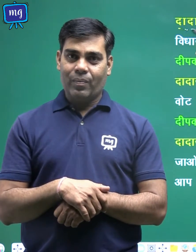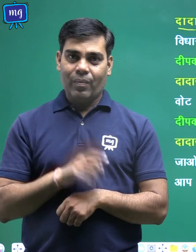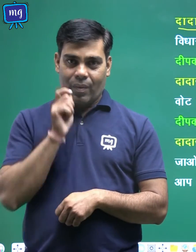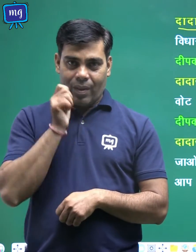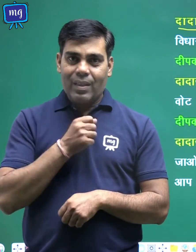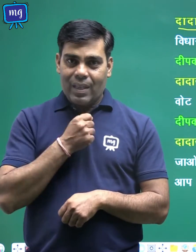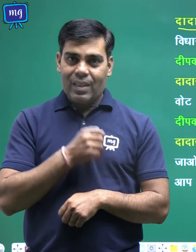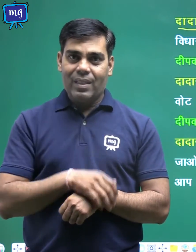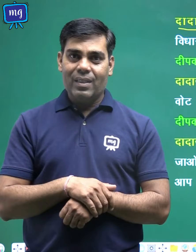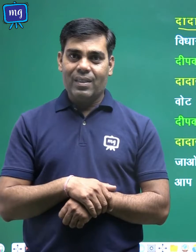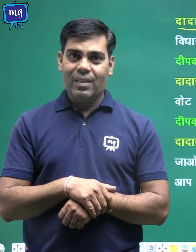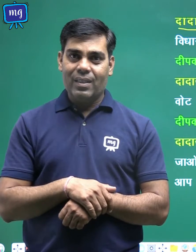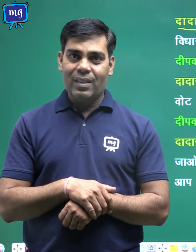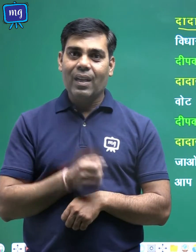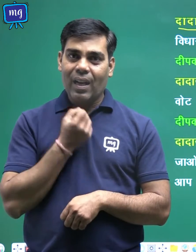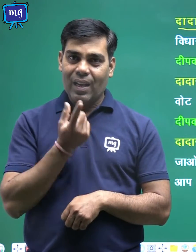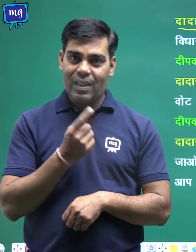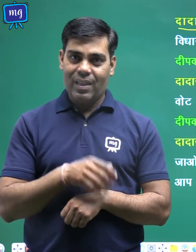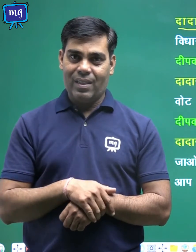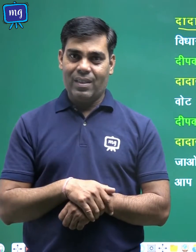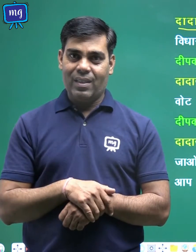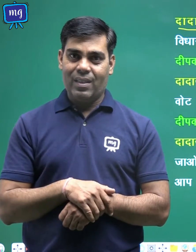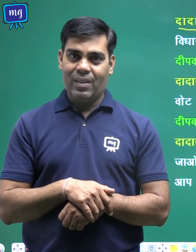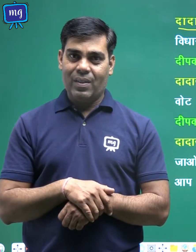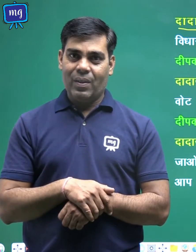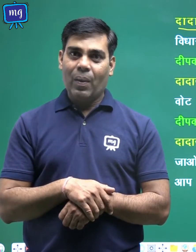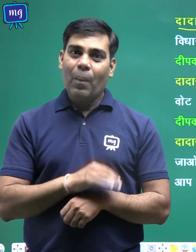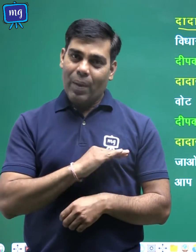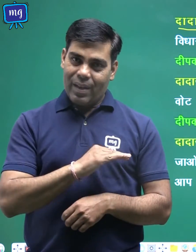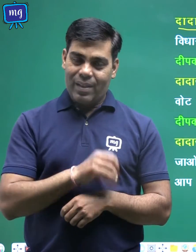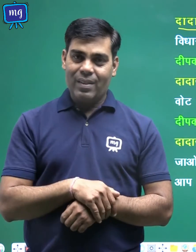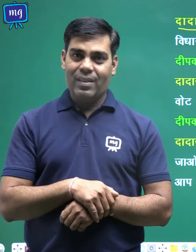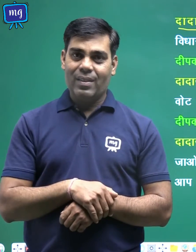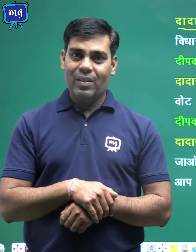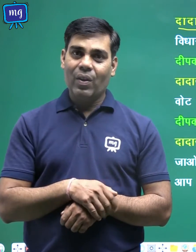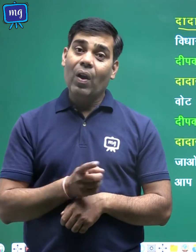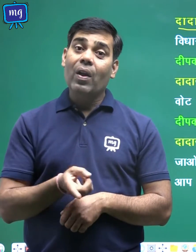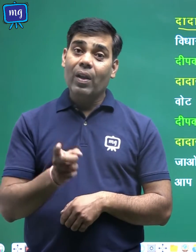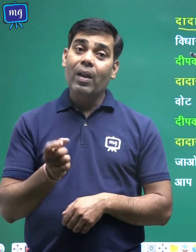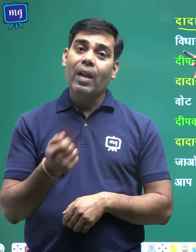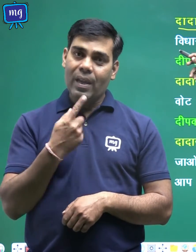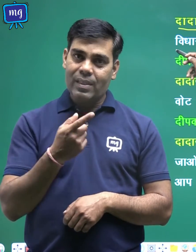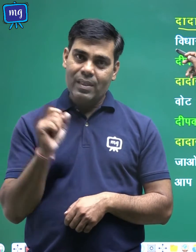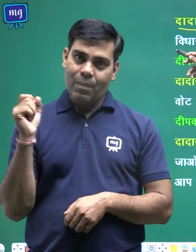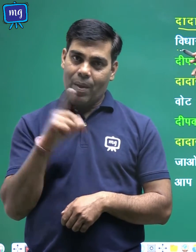दादाजी कहते हैं, बेटा, अगले महीने